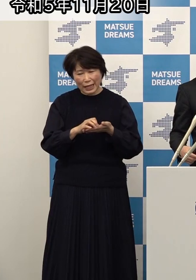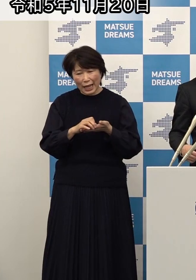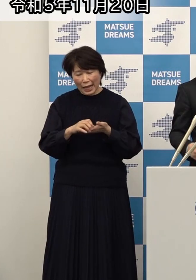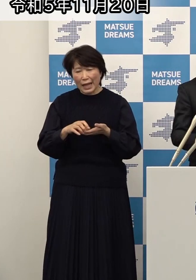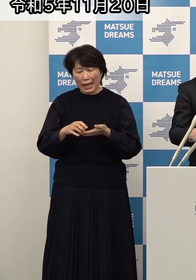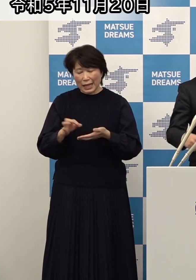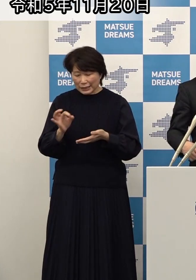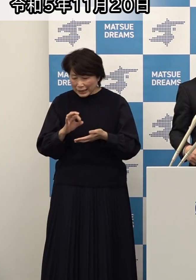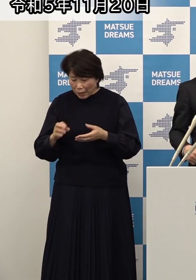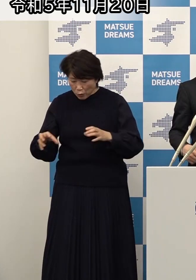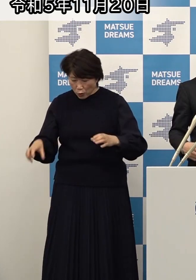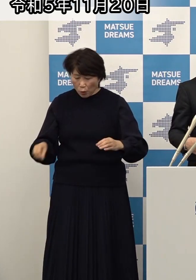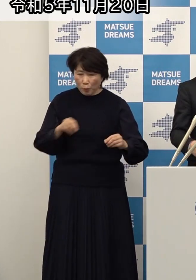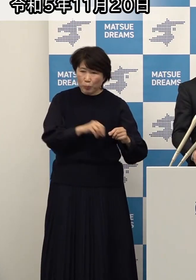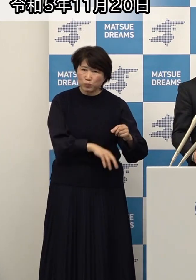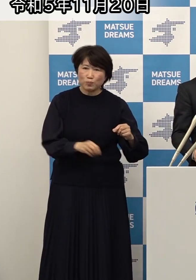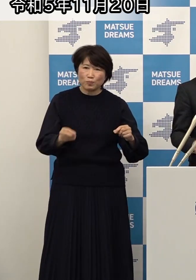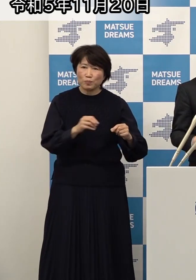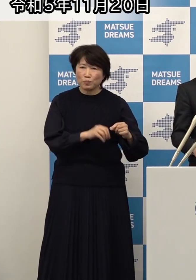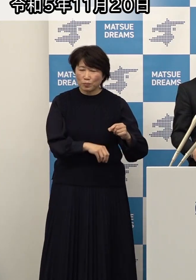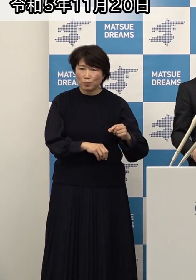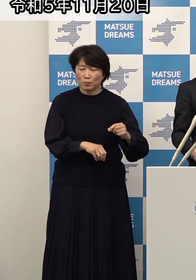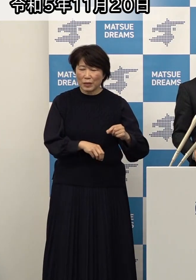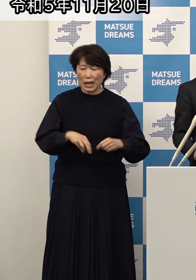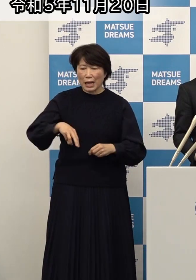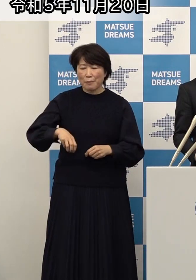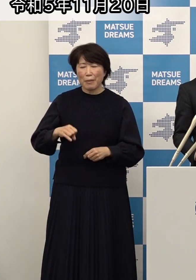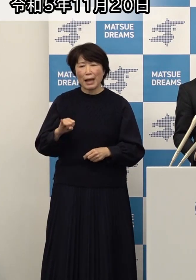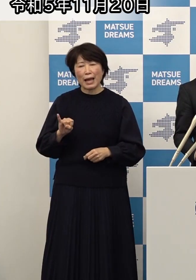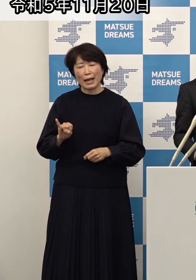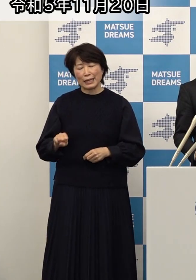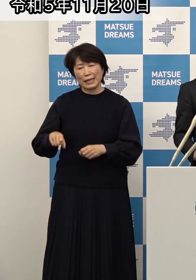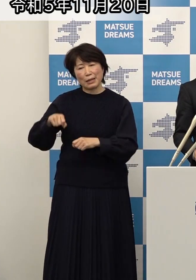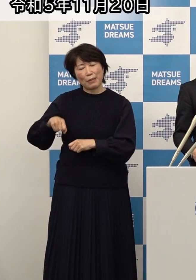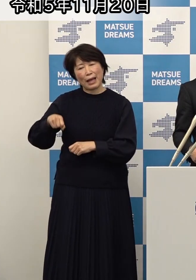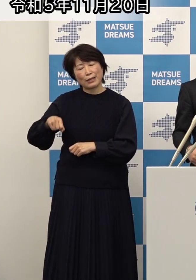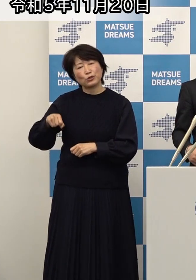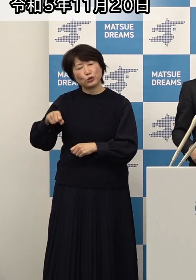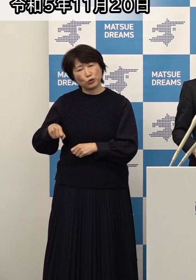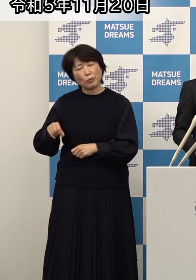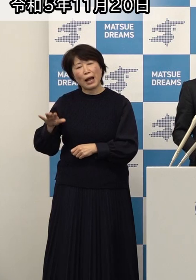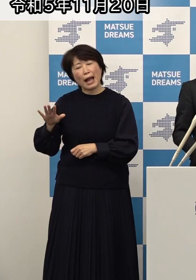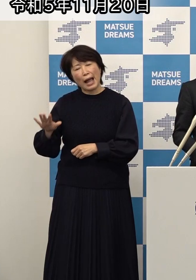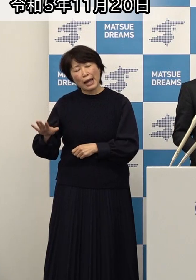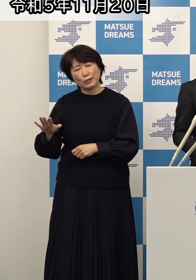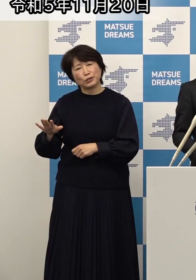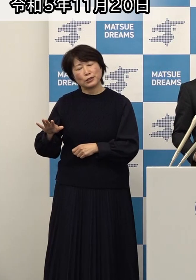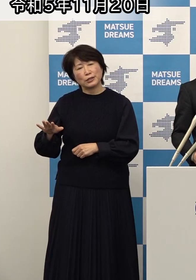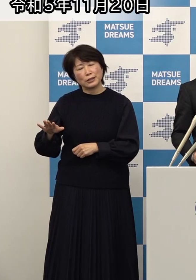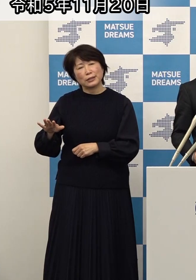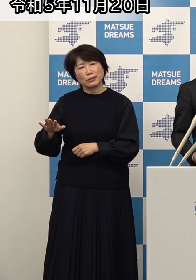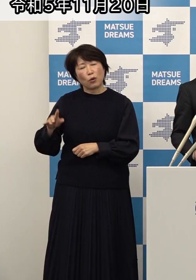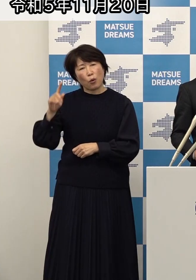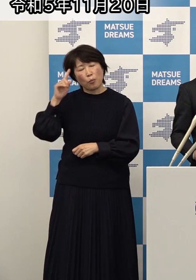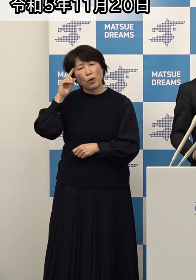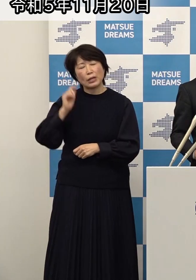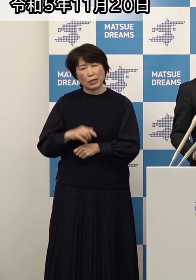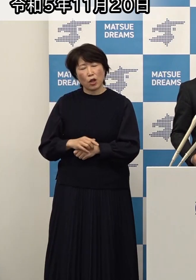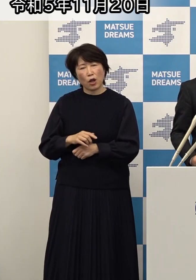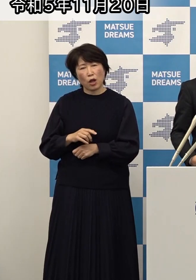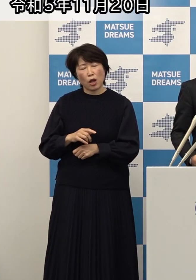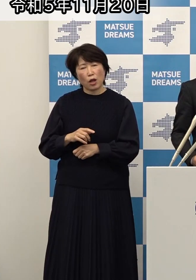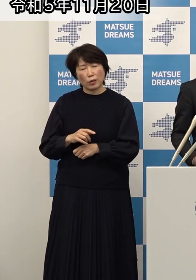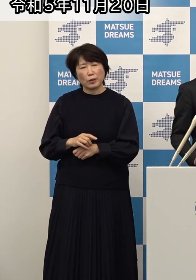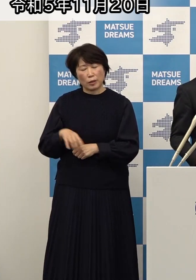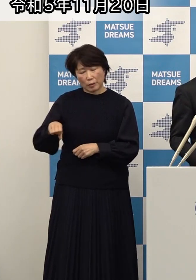で、マイバッグをですね持ち込んでいただく人も多いかと思うんですが、まあ、荷物が少し多かったような時にレジ袋を使う、まあ、代わ